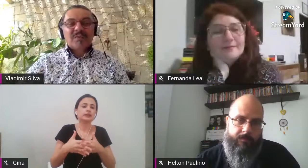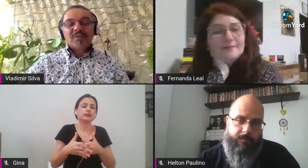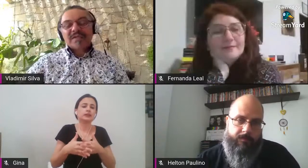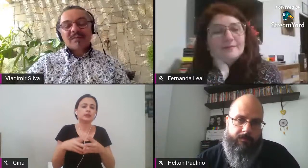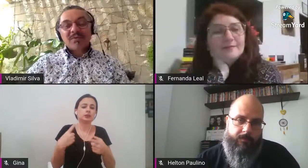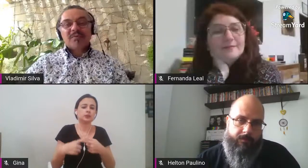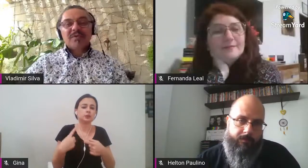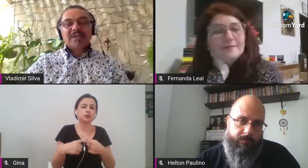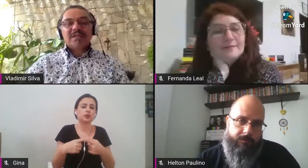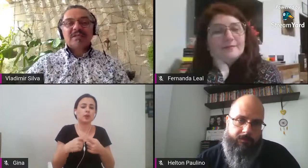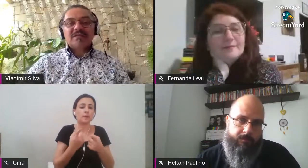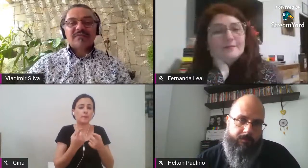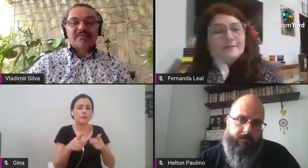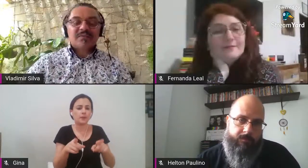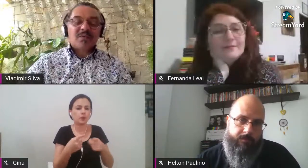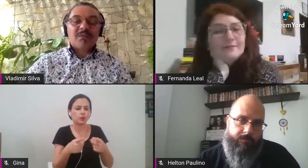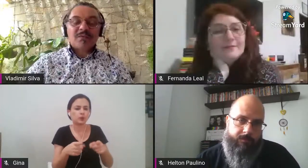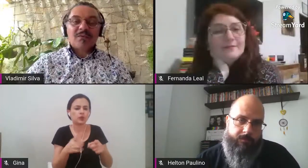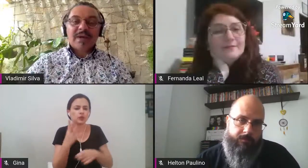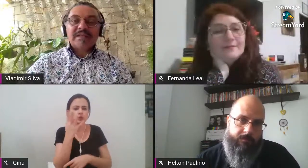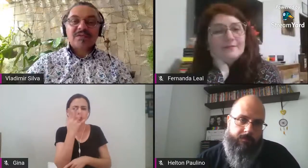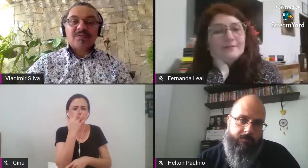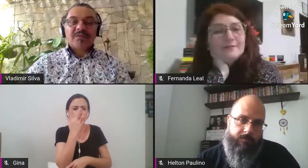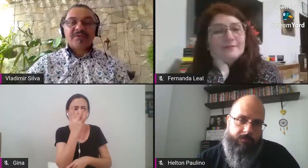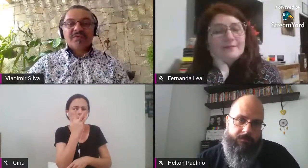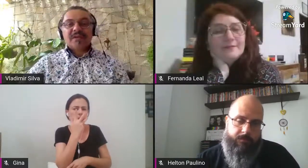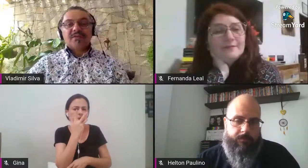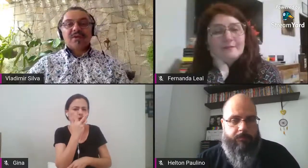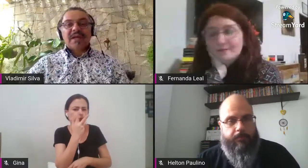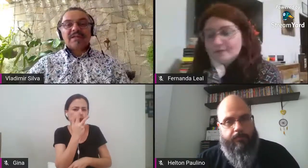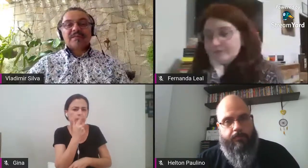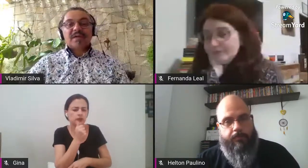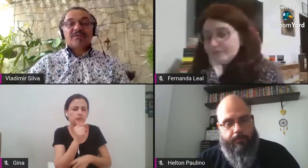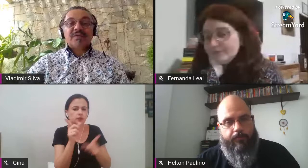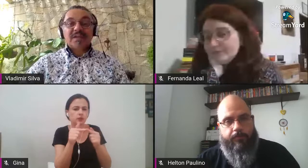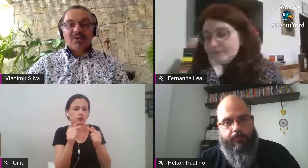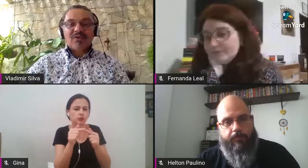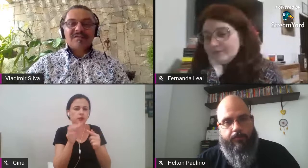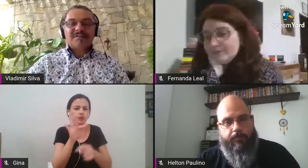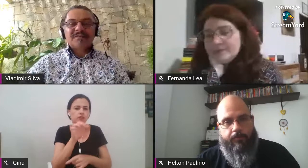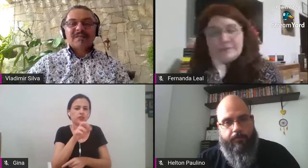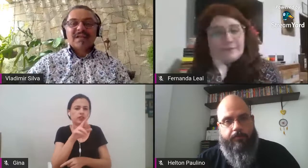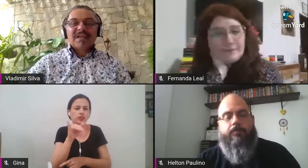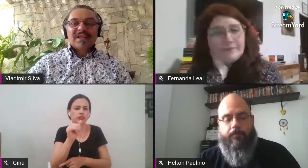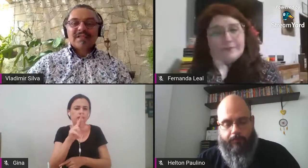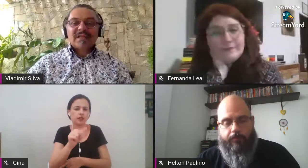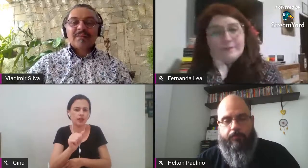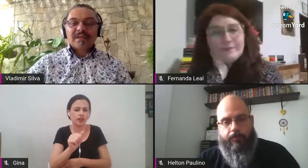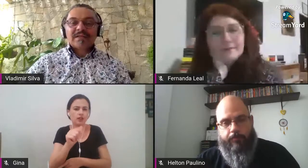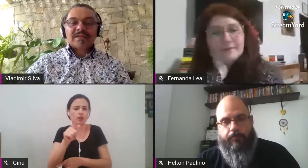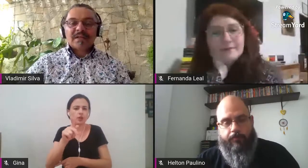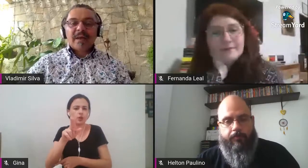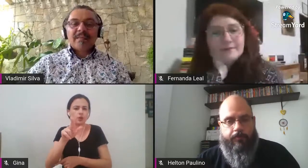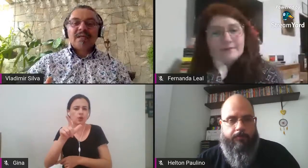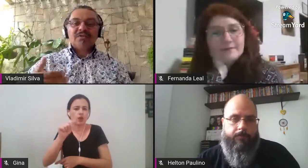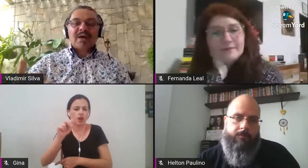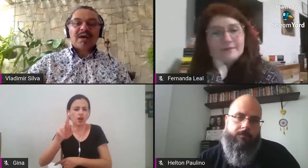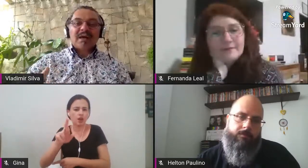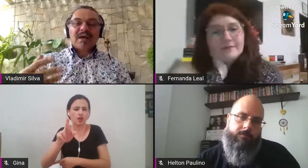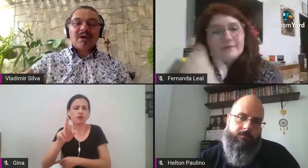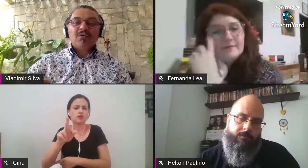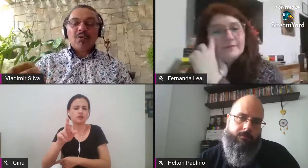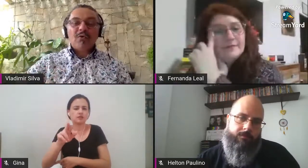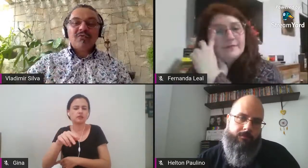áudio de uma música muito bonita, com base no poema de Ferreira Goulart, chamado Vida Nova, que é exatamente esse